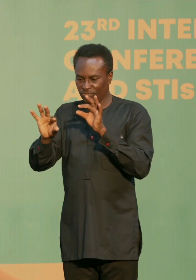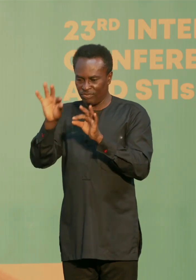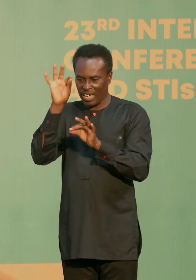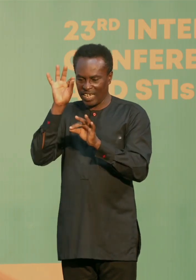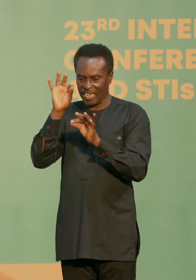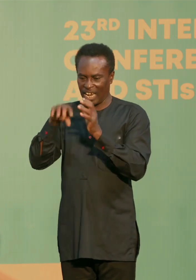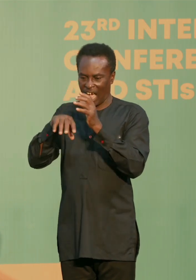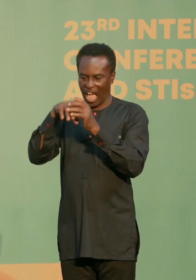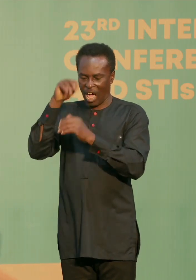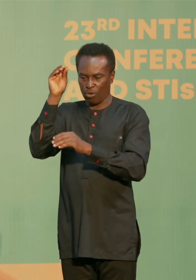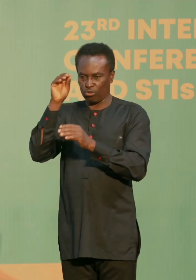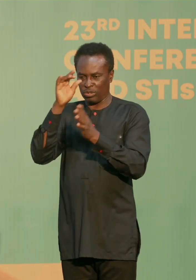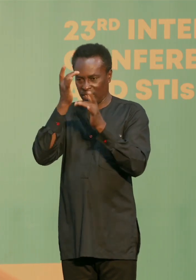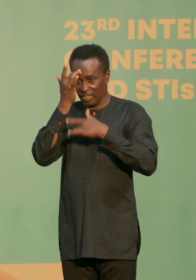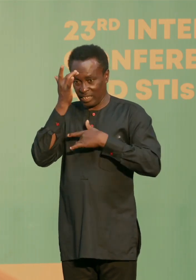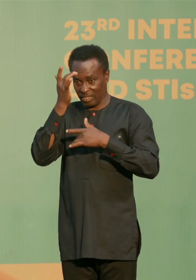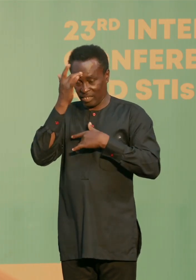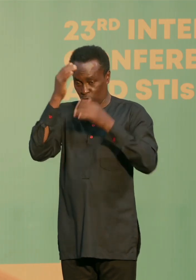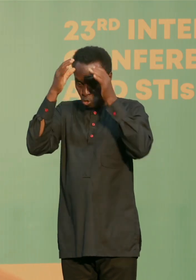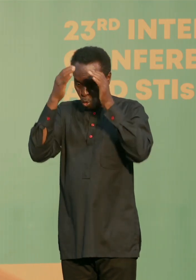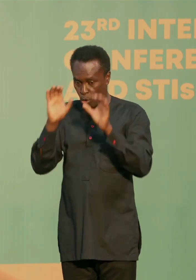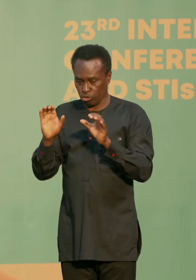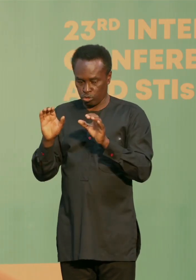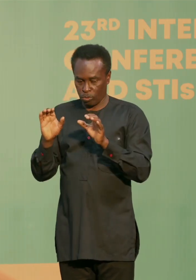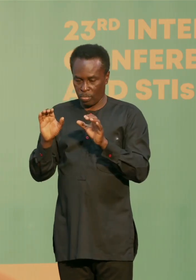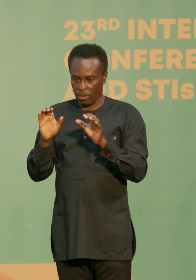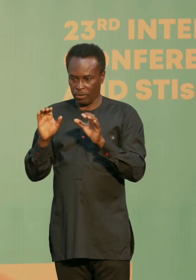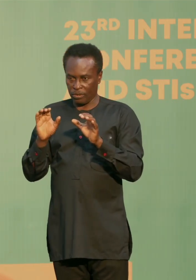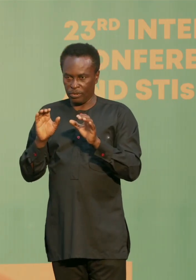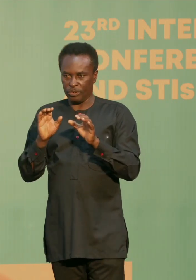et du paludisme, et de la tuberculose.